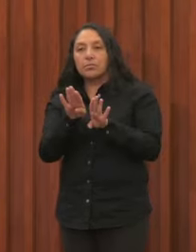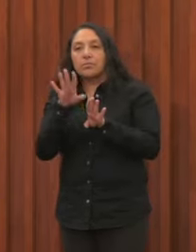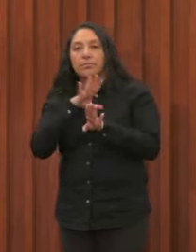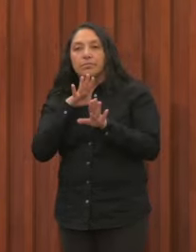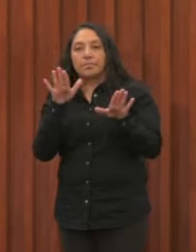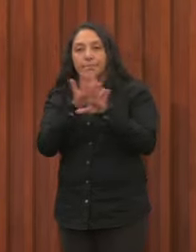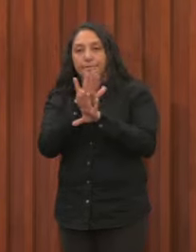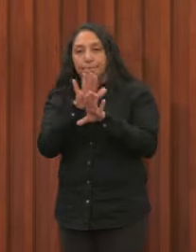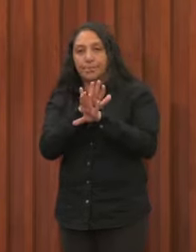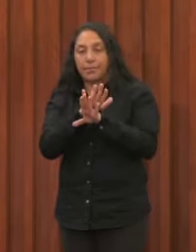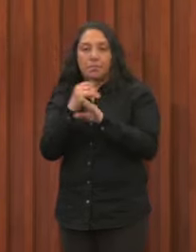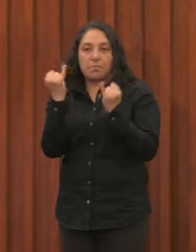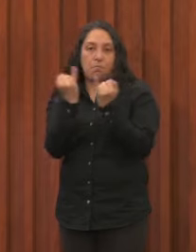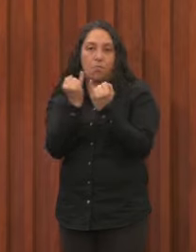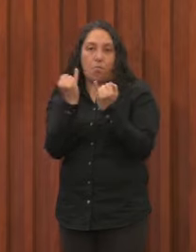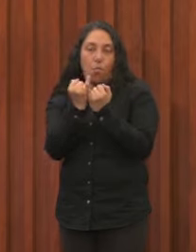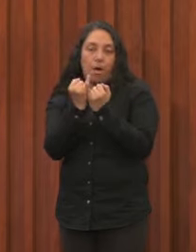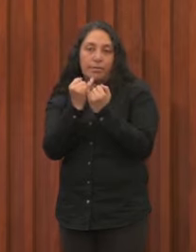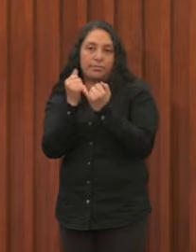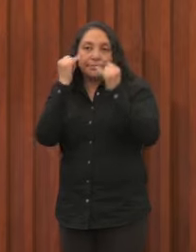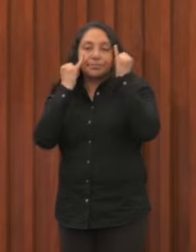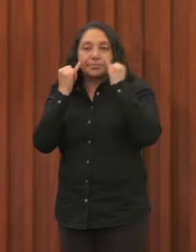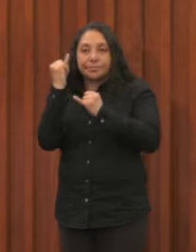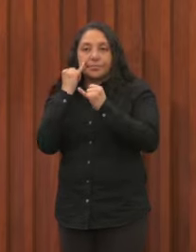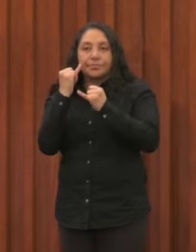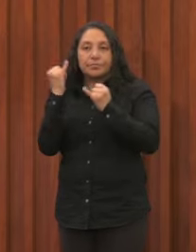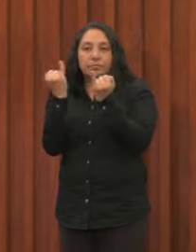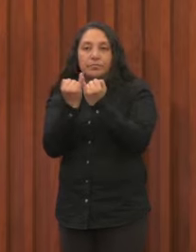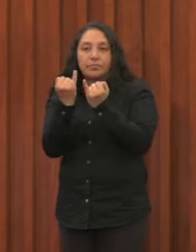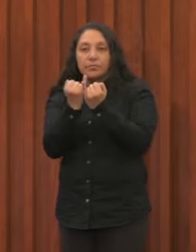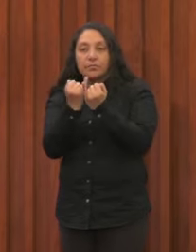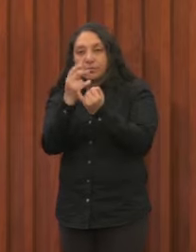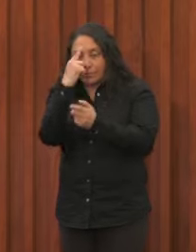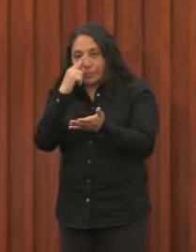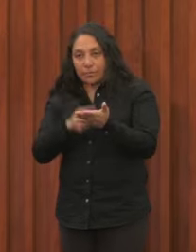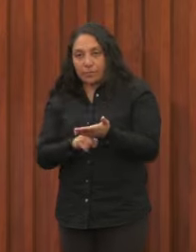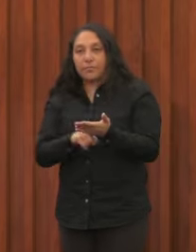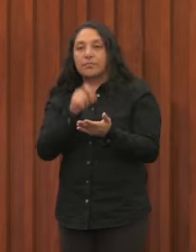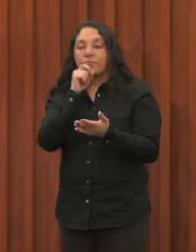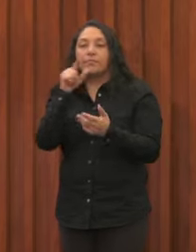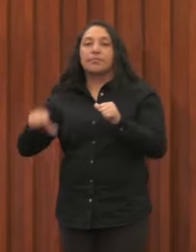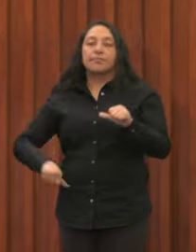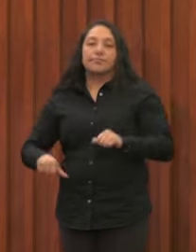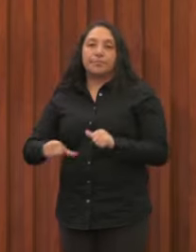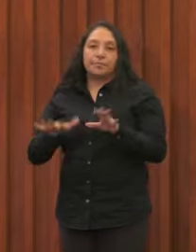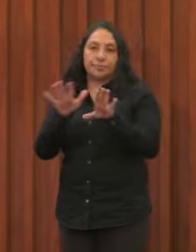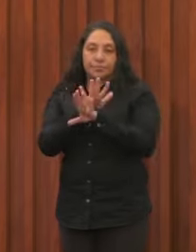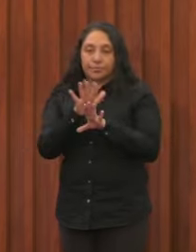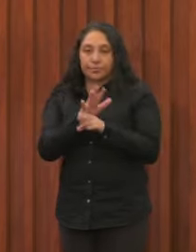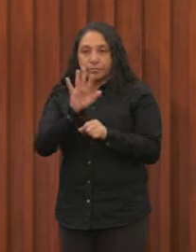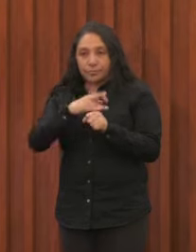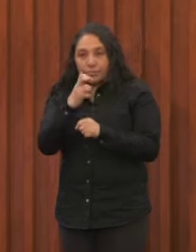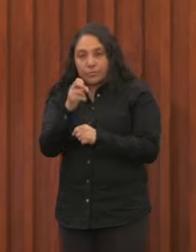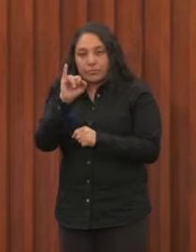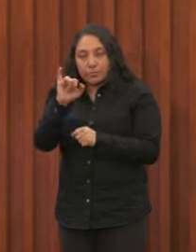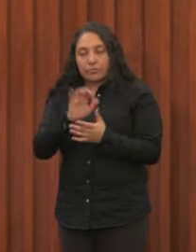que modificar igual percepciones. Y sobre todo también acciones. Por eso, pues sí,